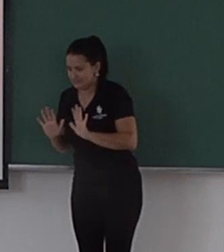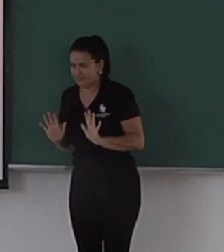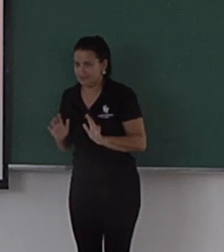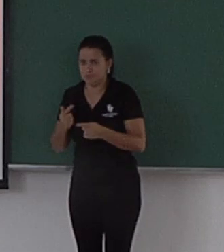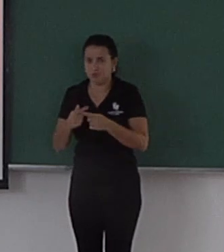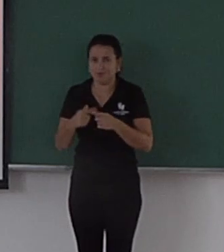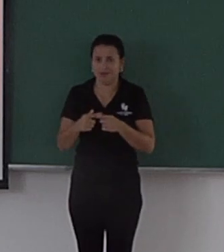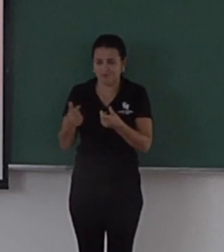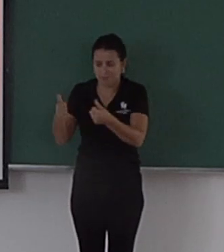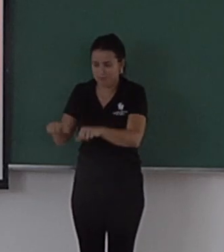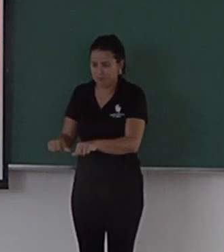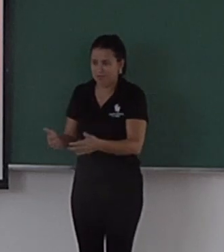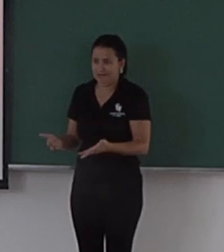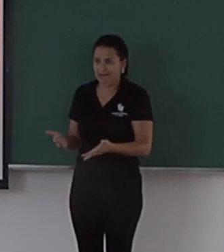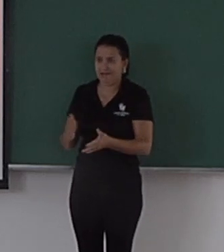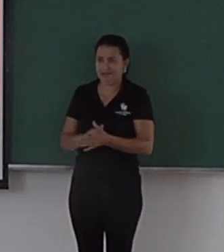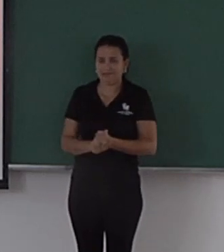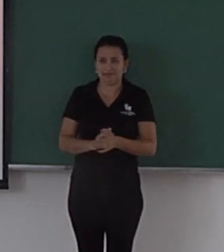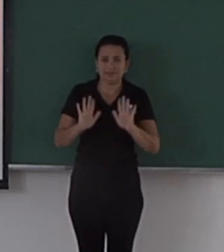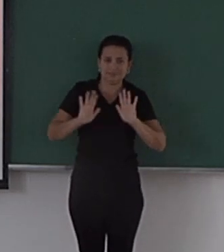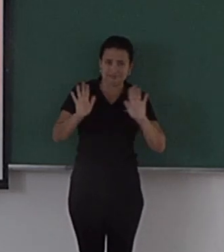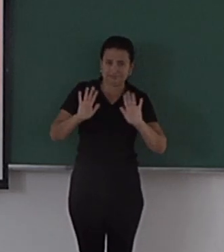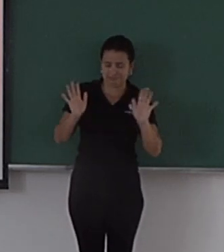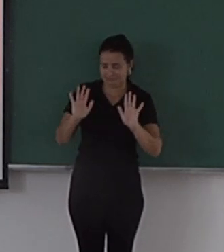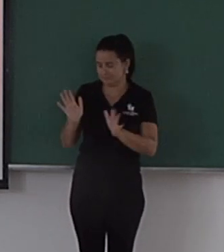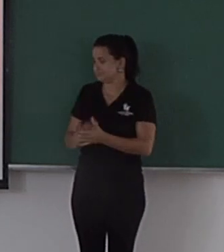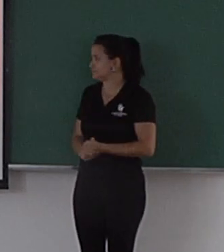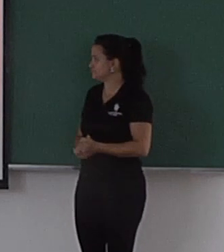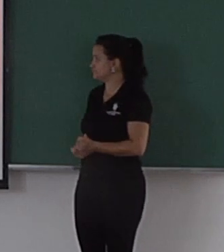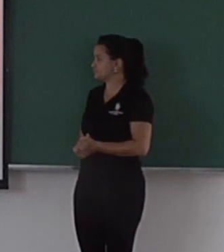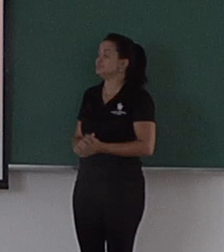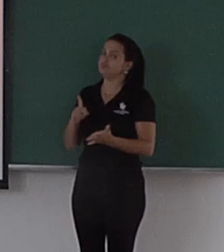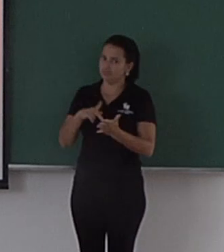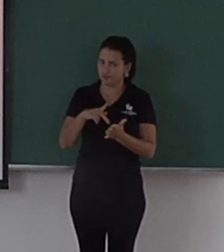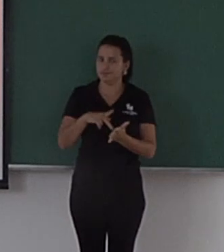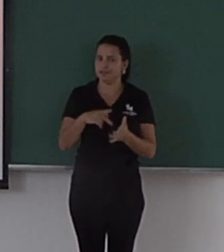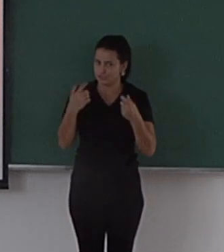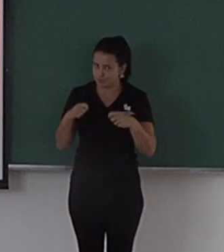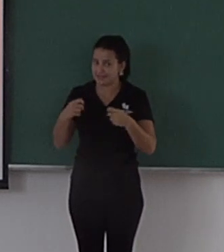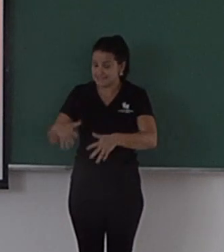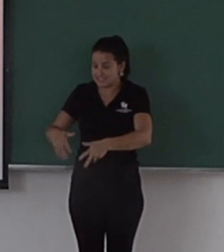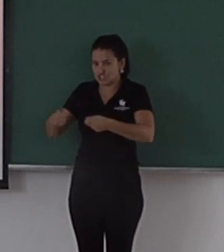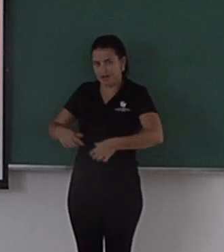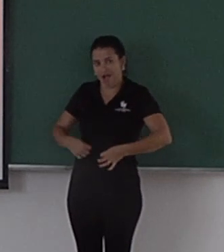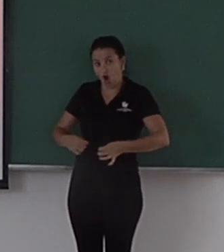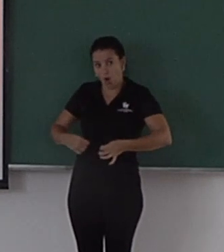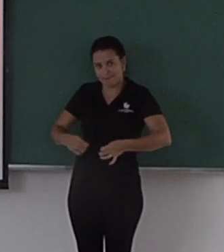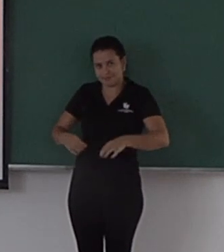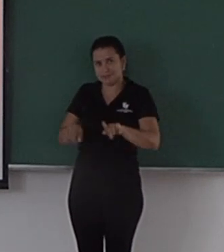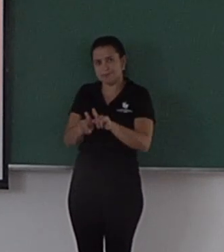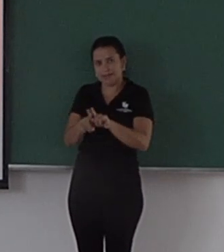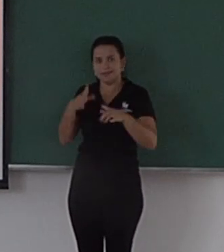vai lesar, vai estar causando algum iatrogenismo no paciente por conta de tirar a pele, mas na verdade não. Outra